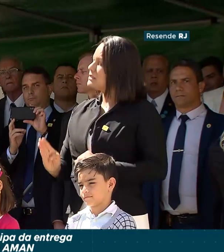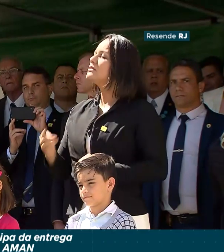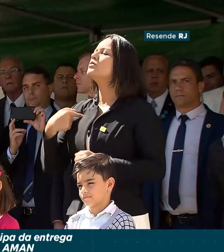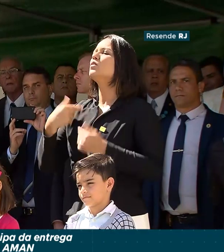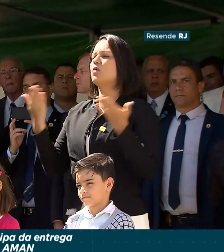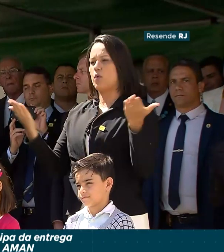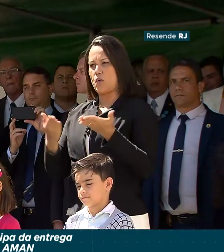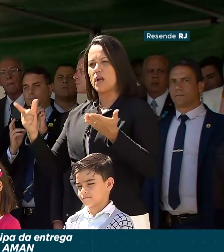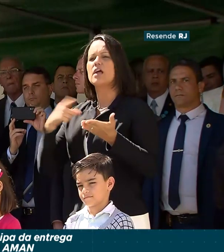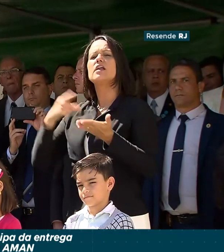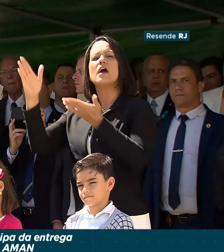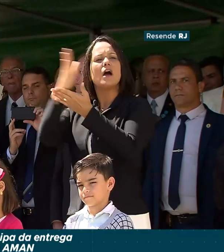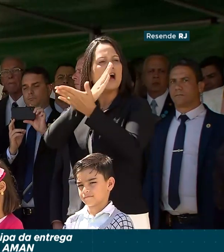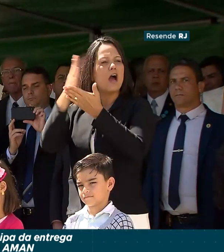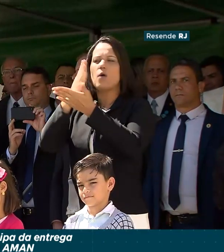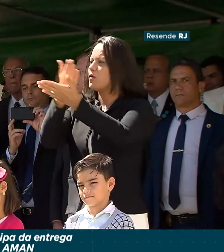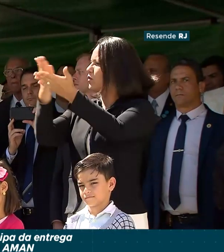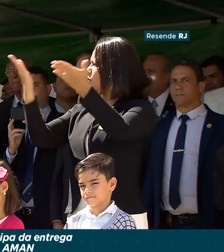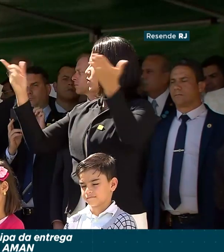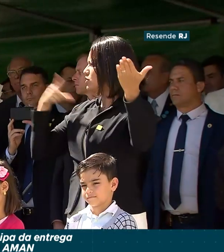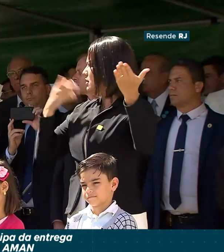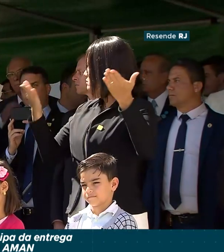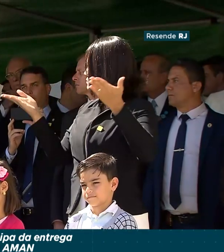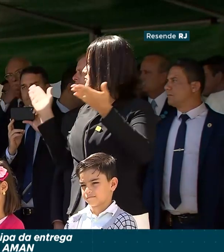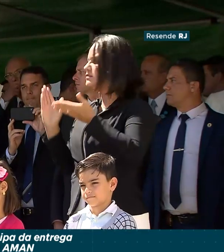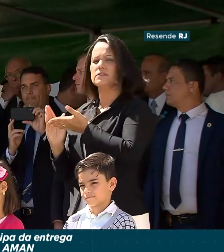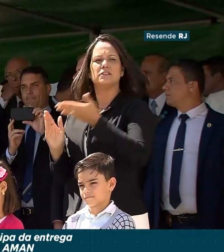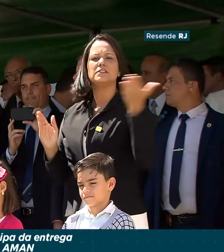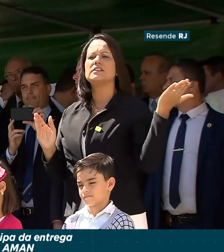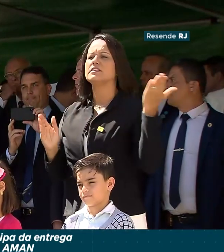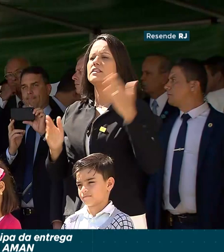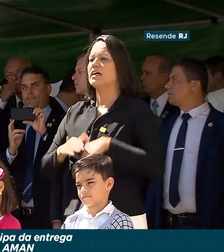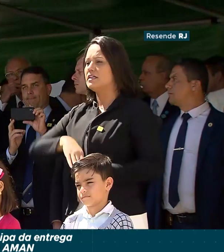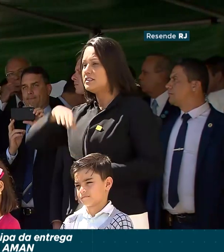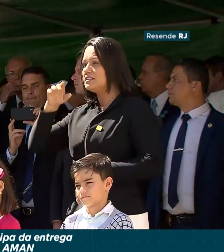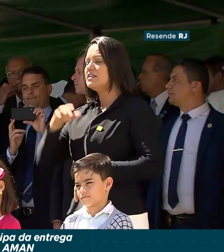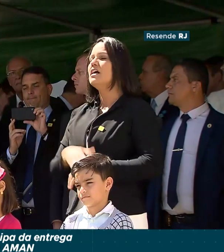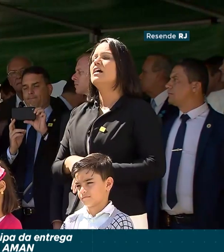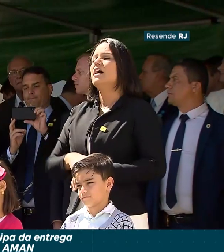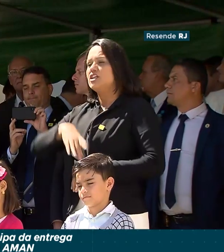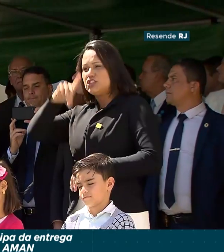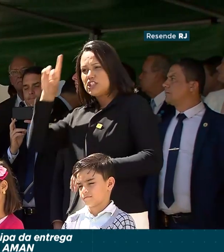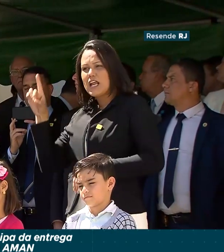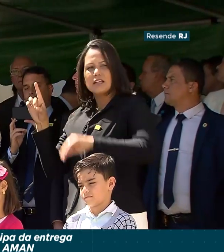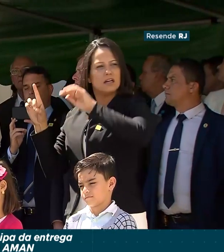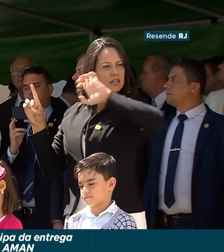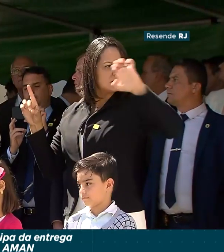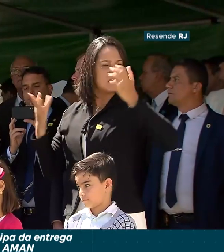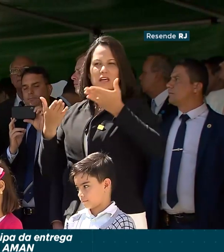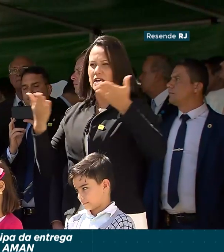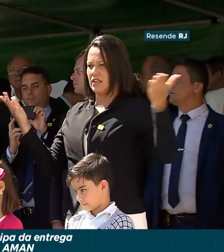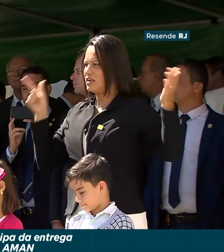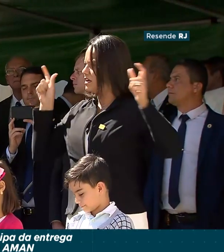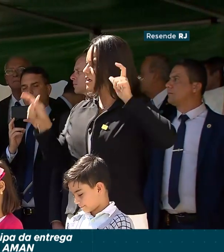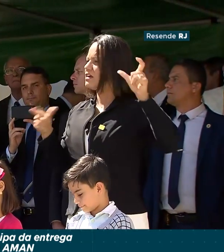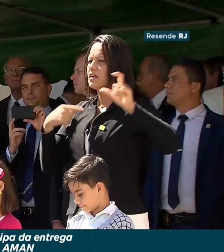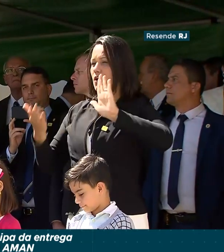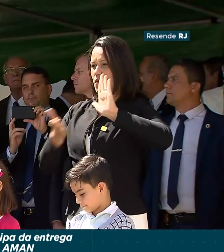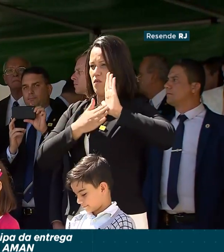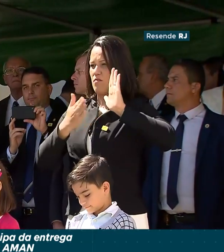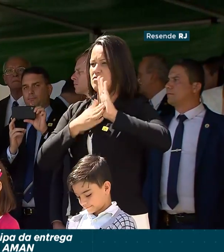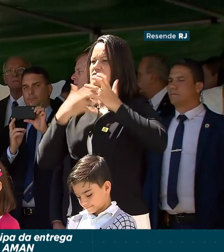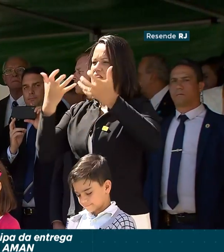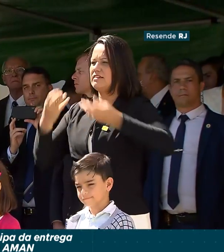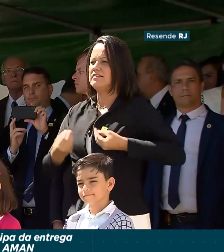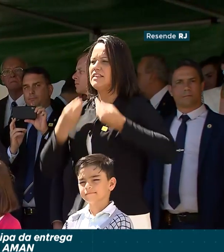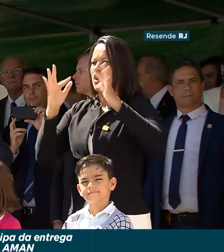agora alguns aqui ao meu lado, à direita e à esquerda, com esse propósito de